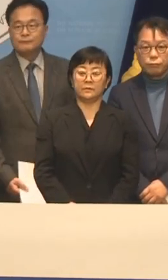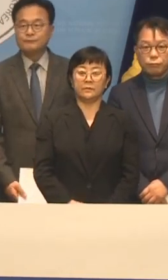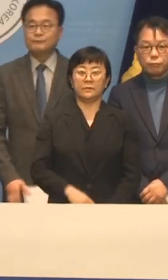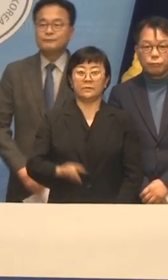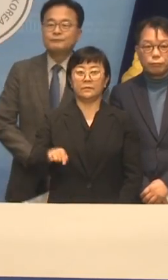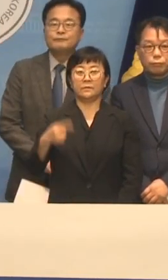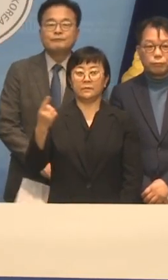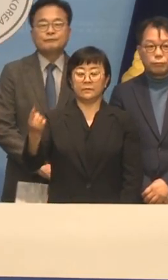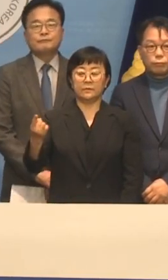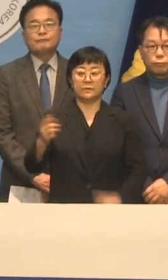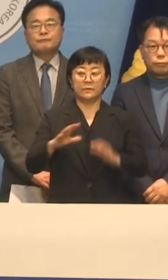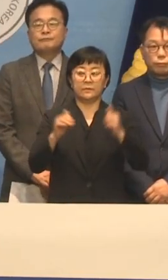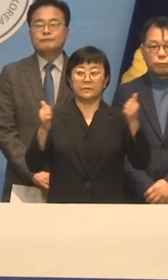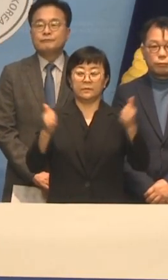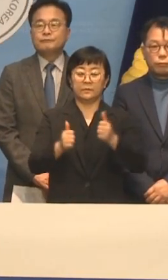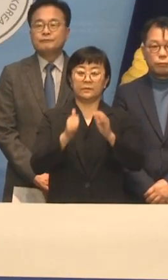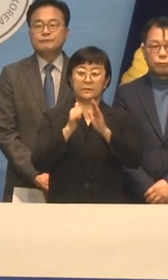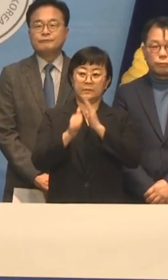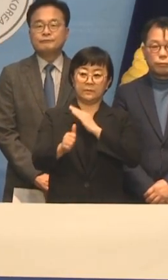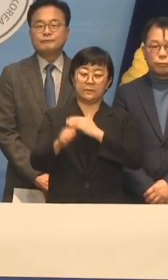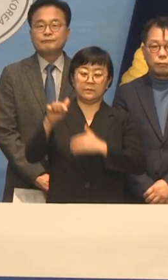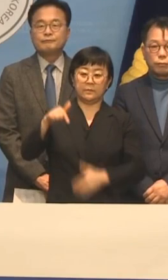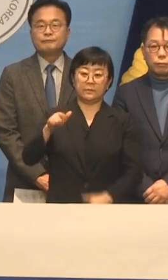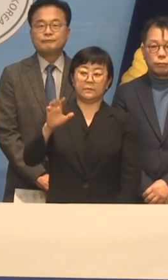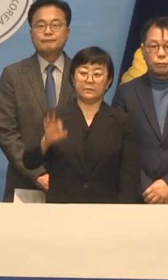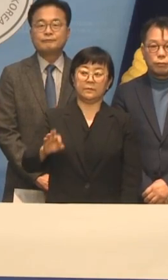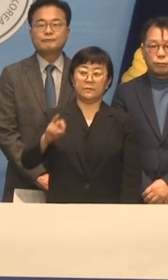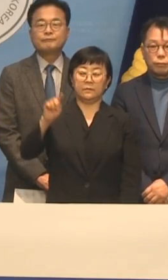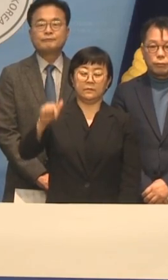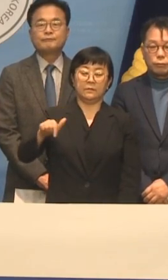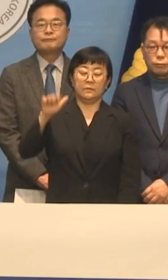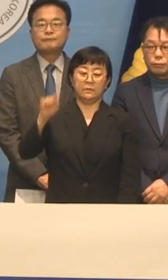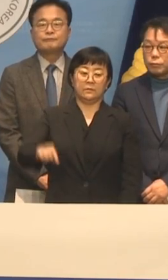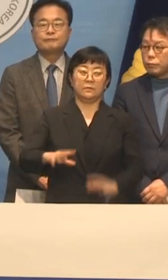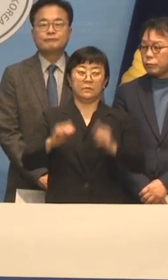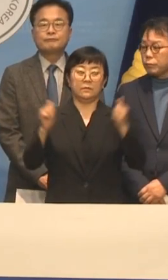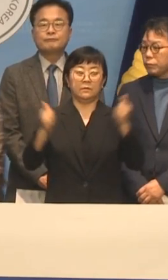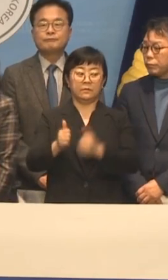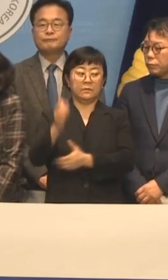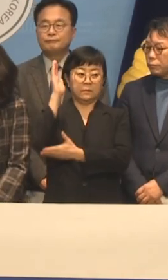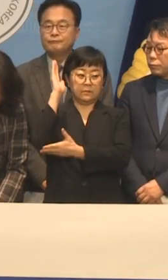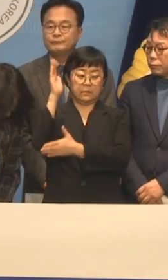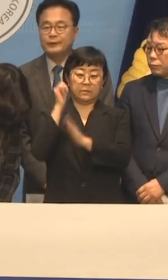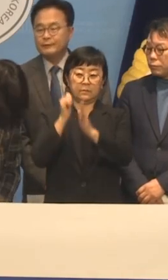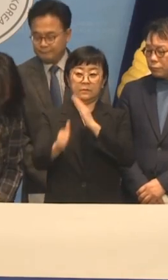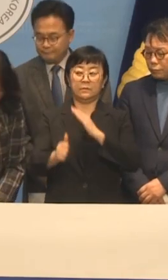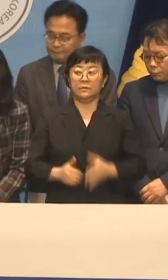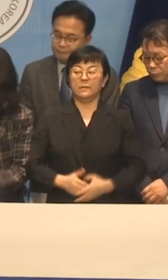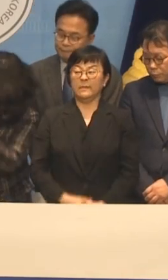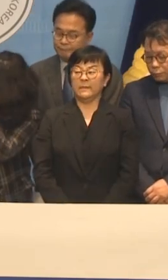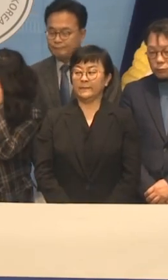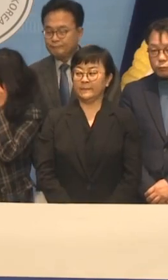네, 이어서 의원님들을 대표해서 강덕구 의원님께서 말씀 전해주도록 하겠습니다.